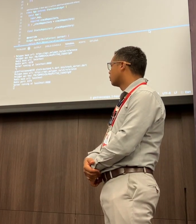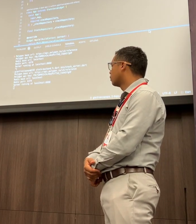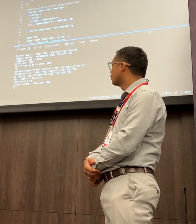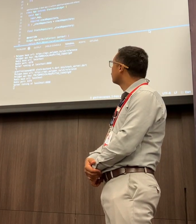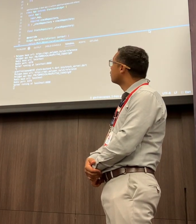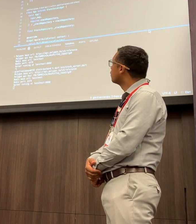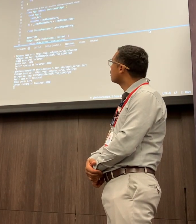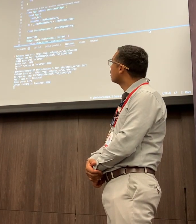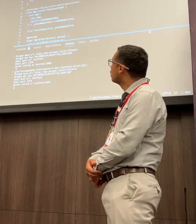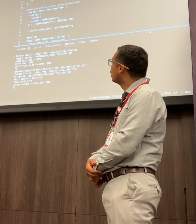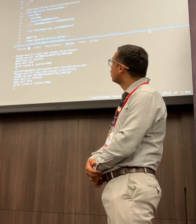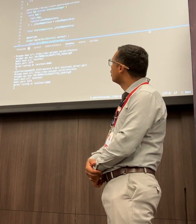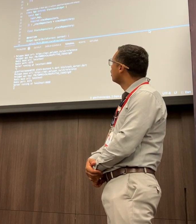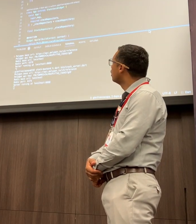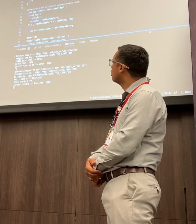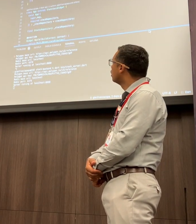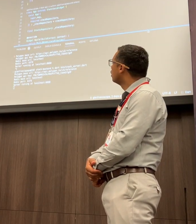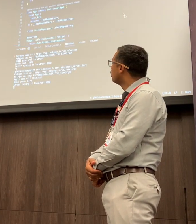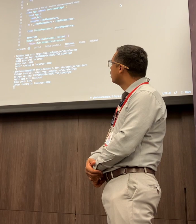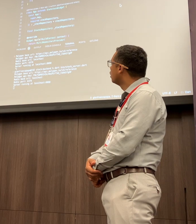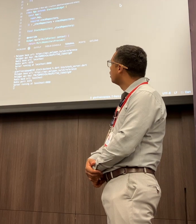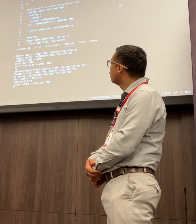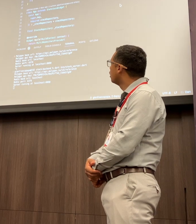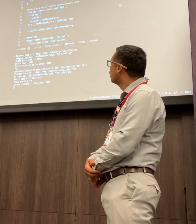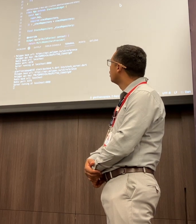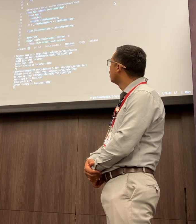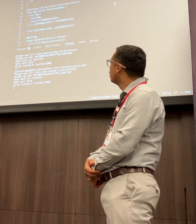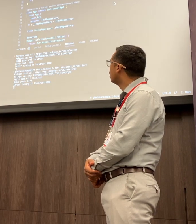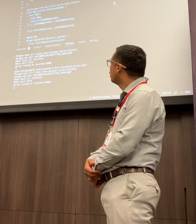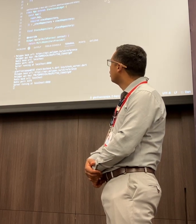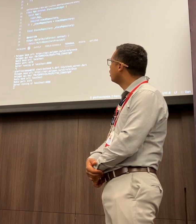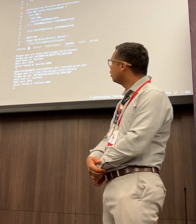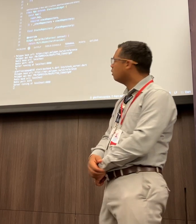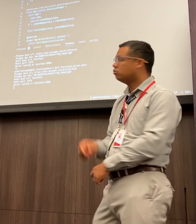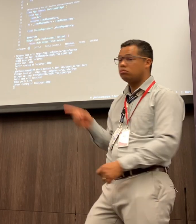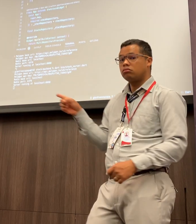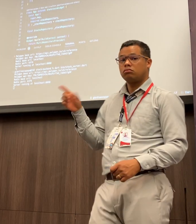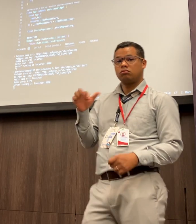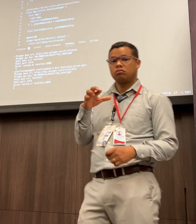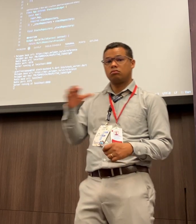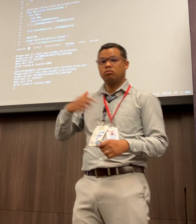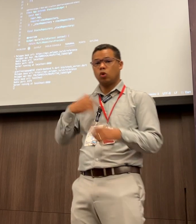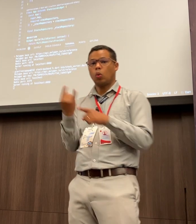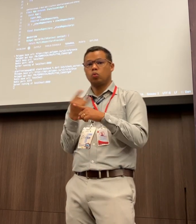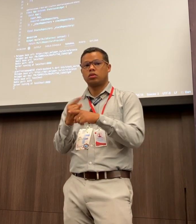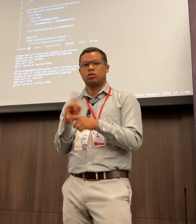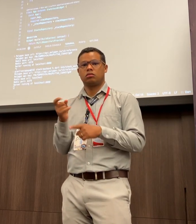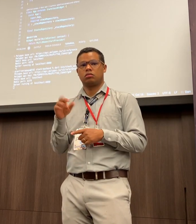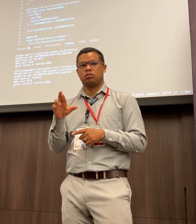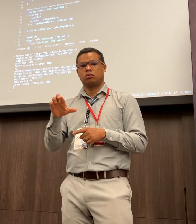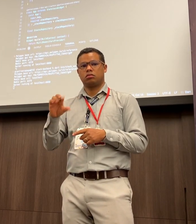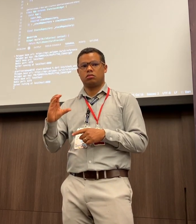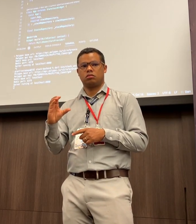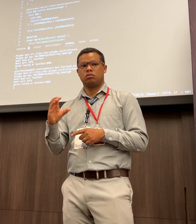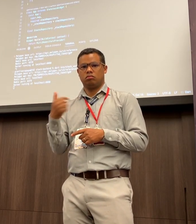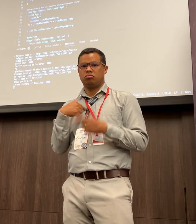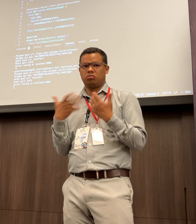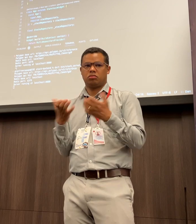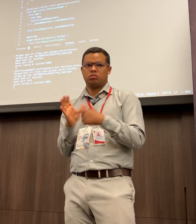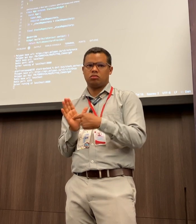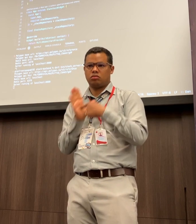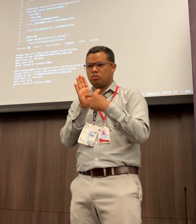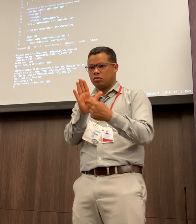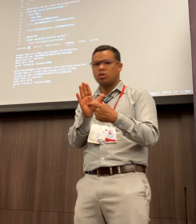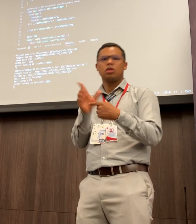Es, bueno, esta aplicación que hice utilizando gRPC, les quería mostrar básicamente cómo